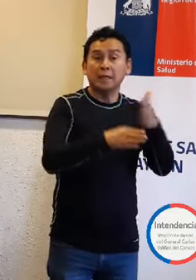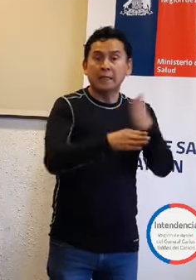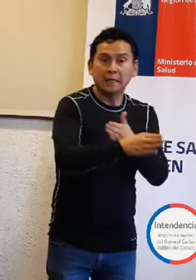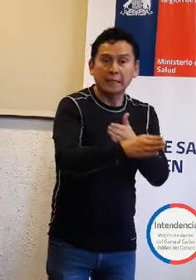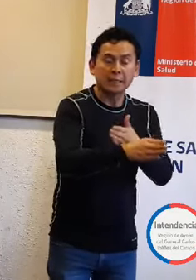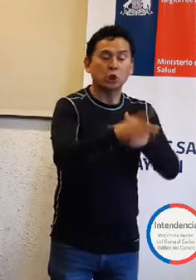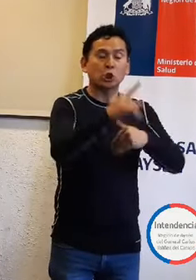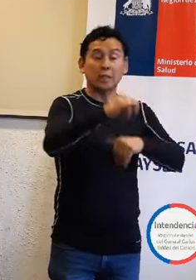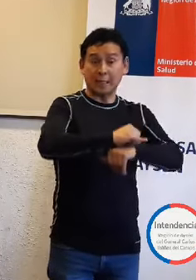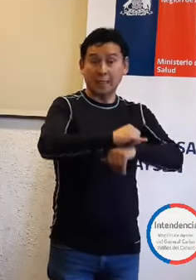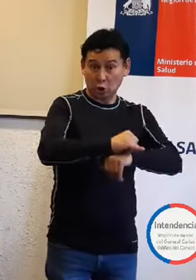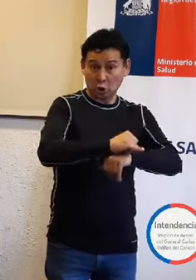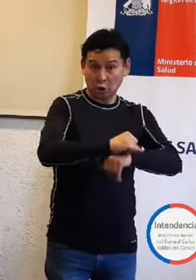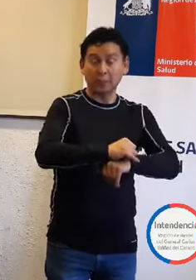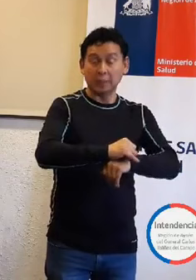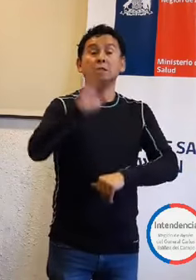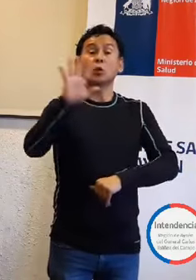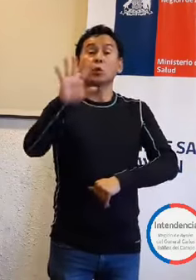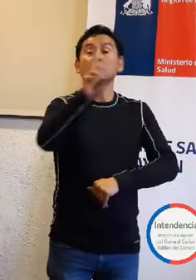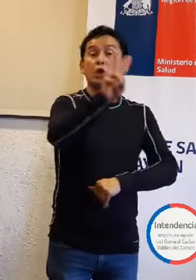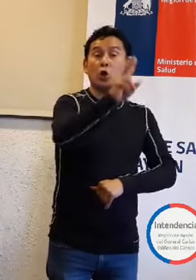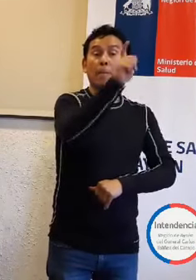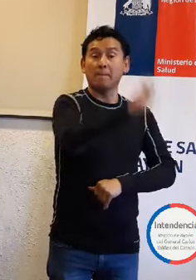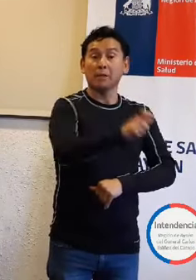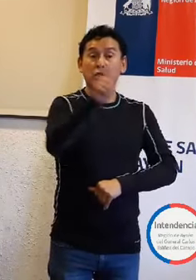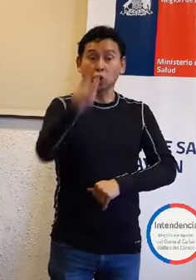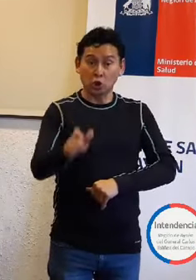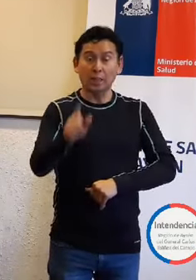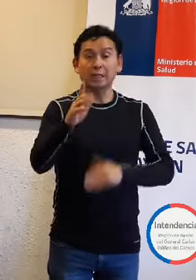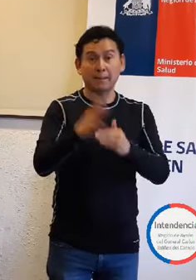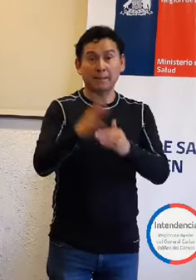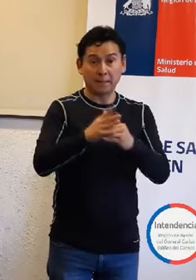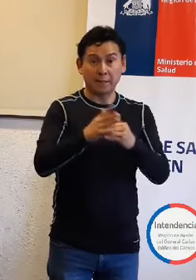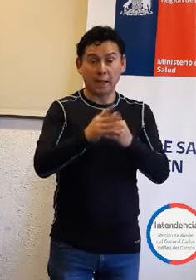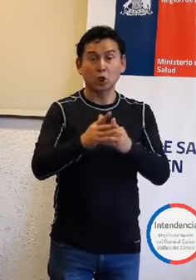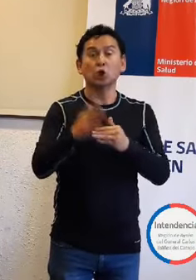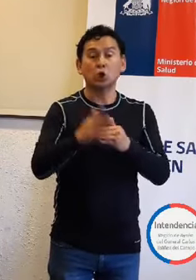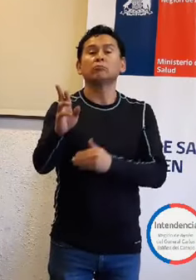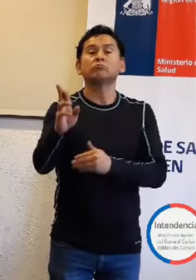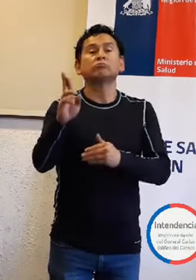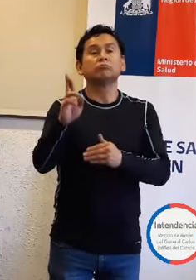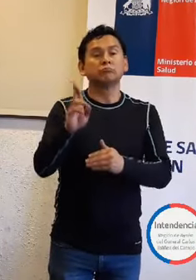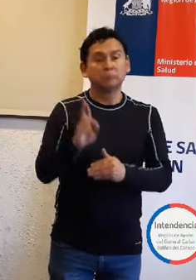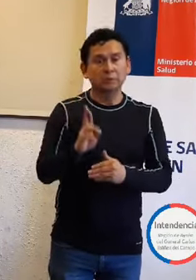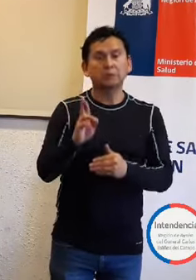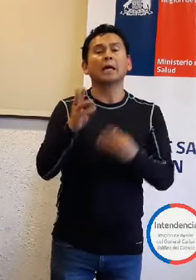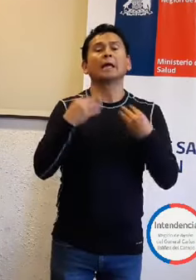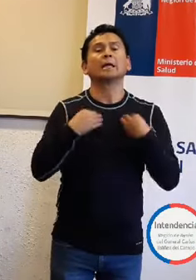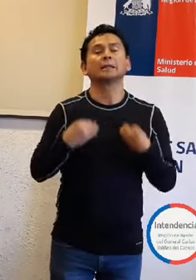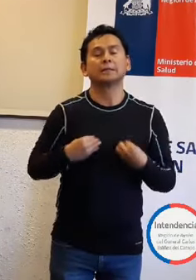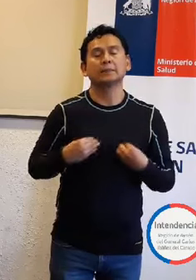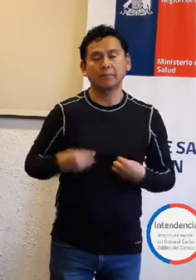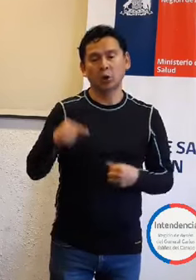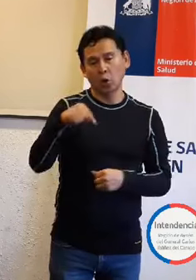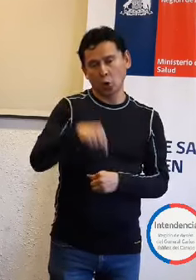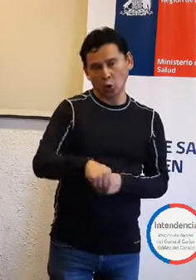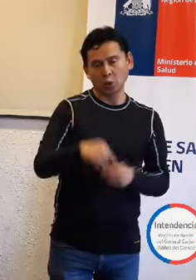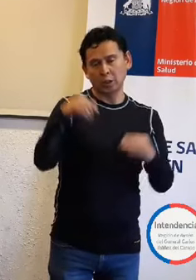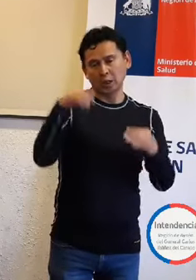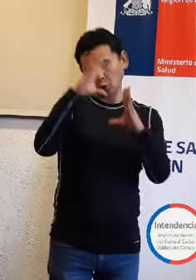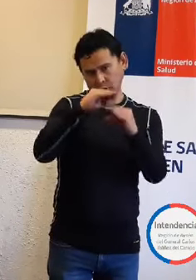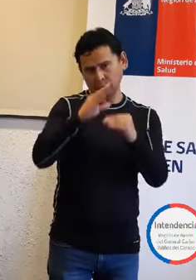a la región de Aysén y 52 personas que son las que esperan con corta a las 9 de la mañana el resultado para el día de hoy, tarde